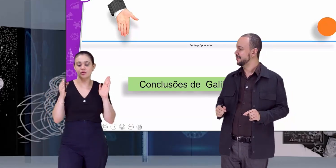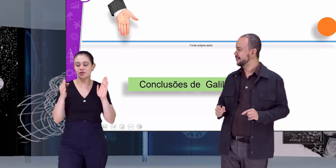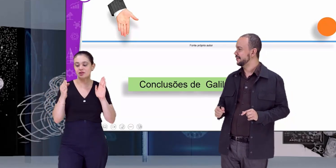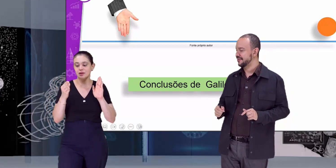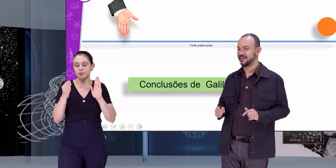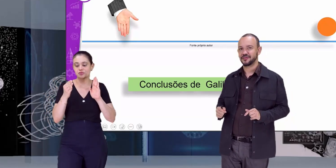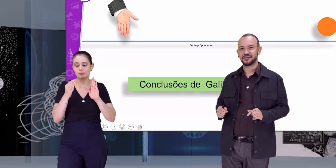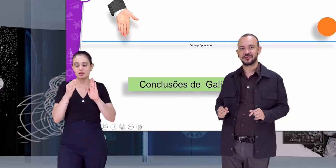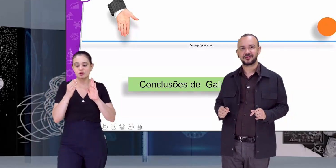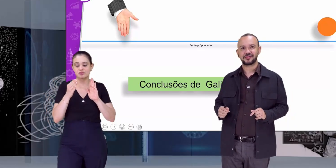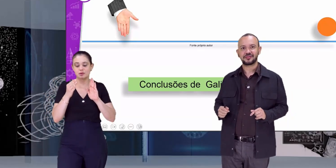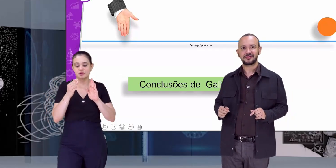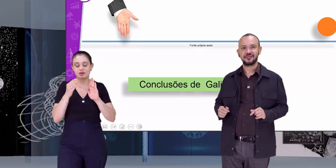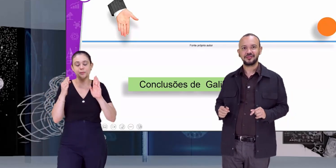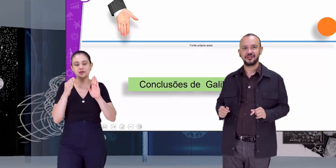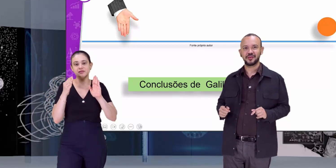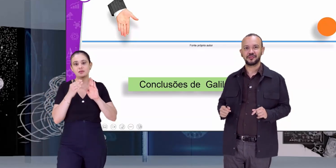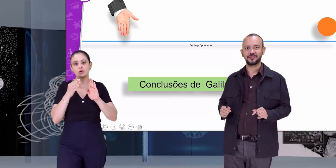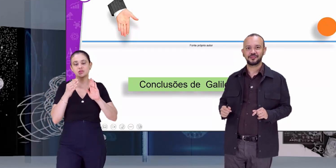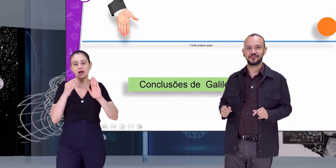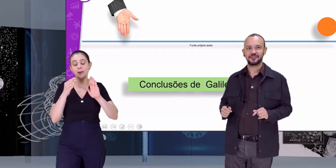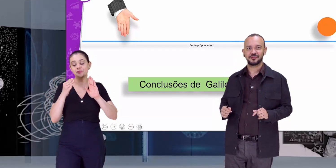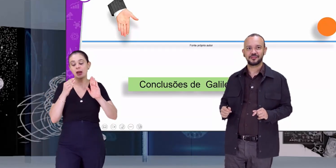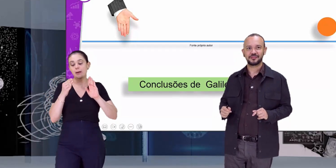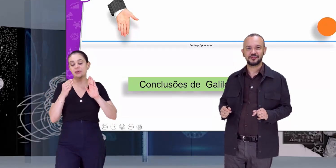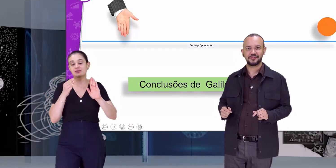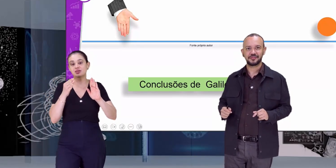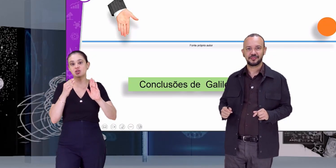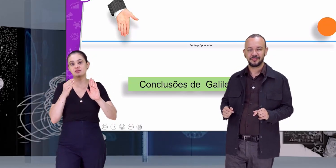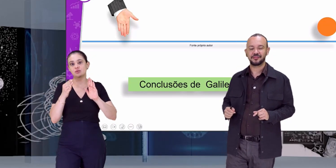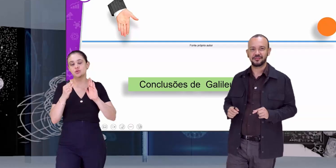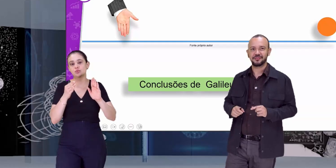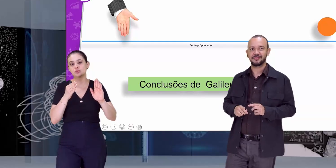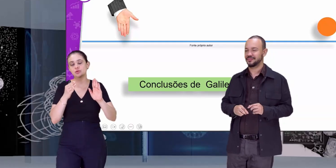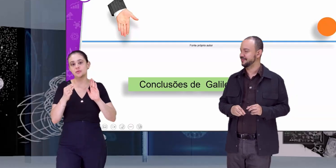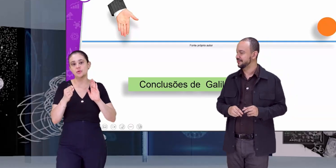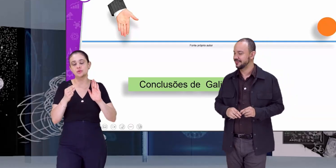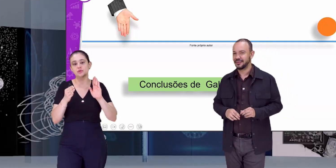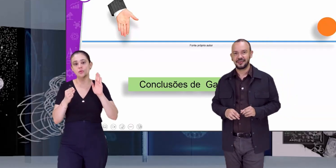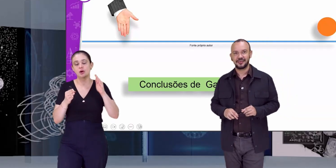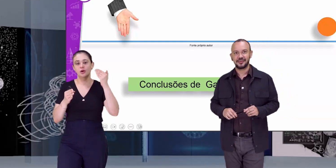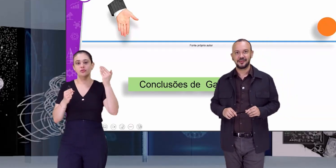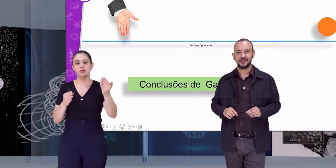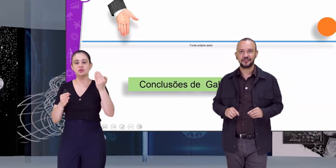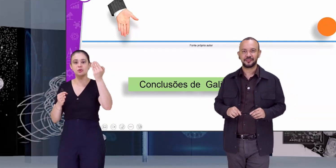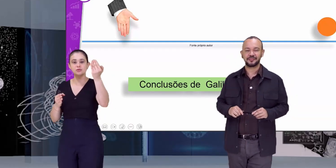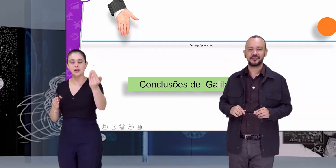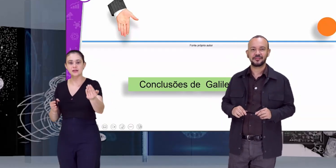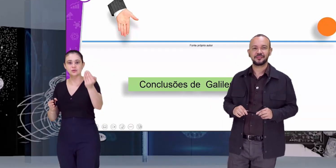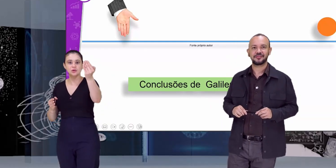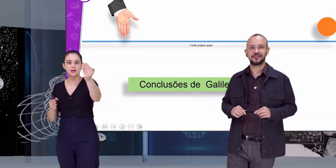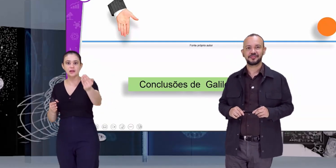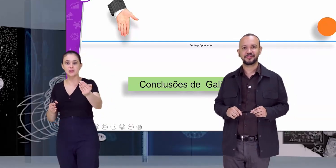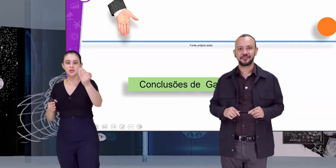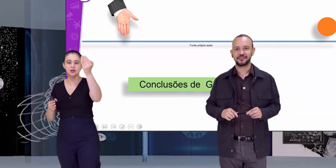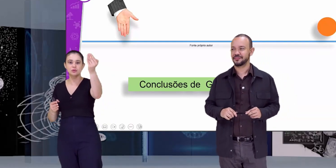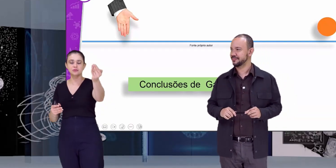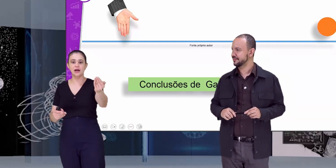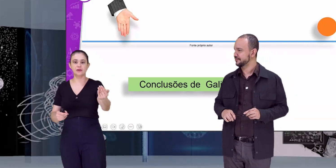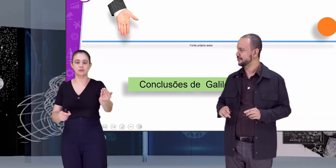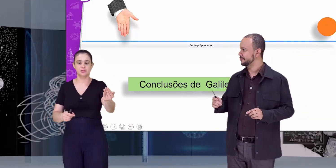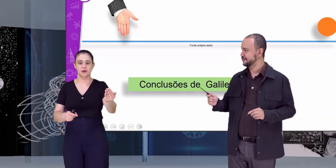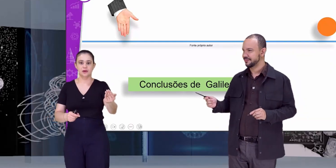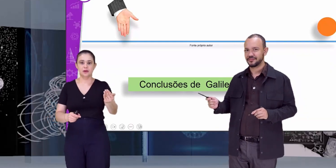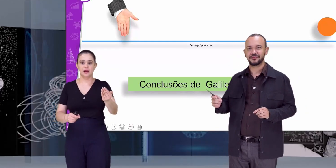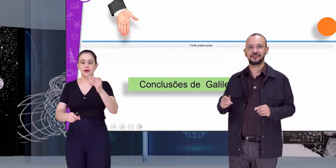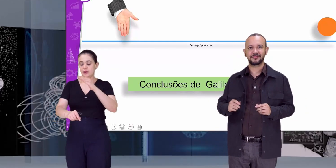nem quando você tenta aproximar dois ímãs, você não precisa encostar para sentir a ação de um sobre o outro. Então, força de contato é tudo aquilo que está no